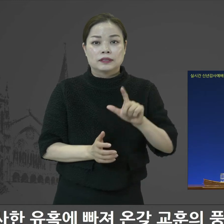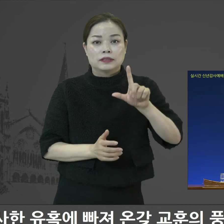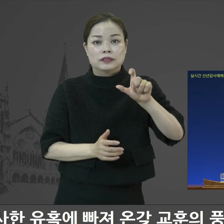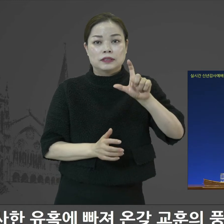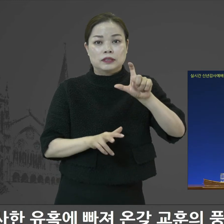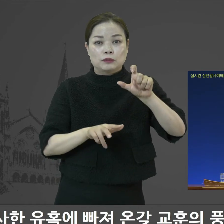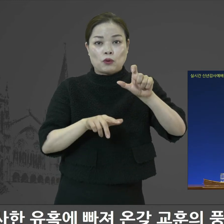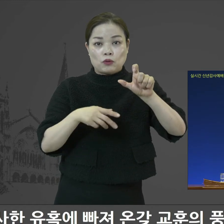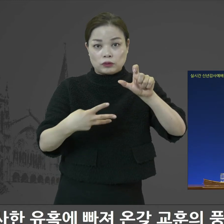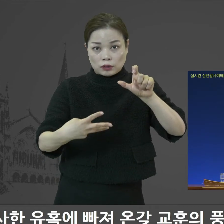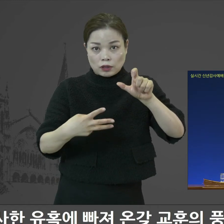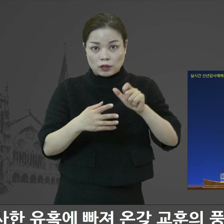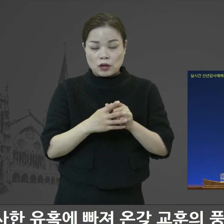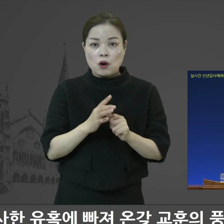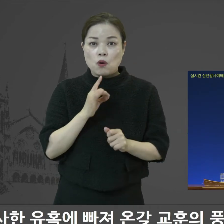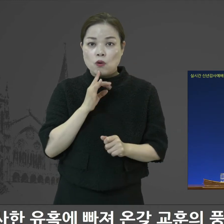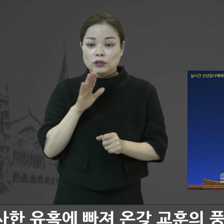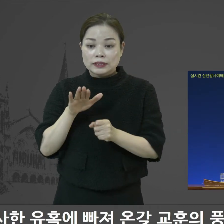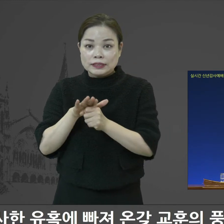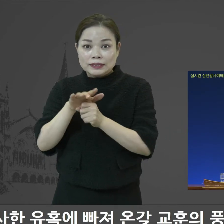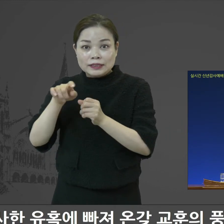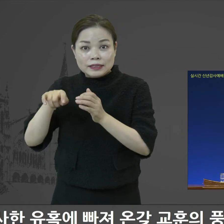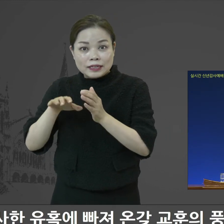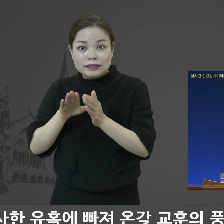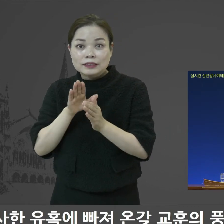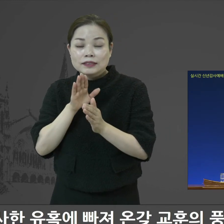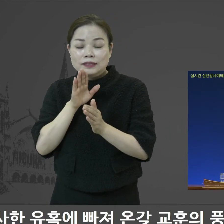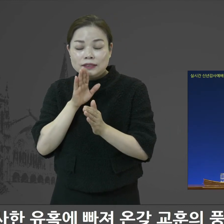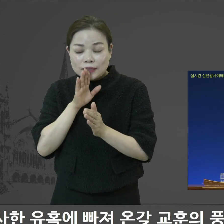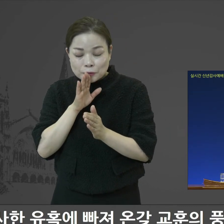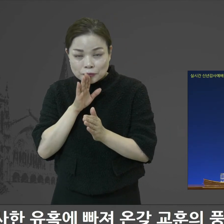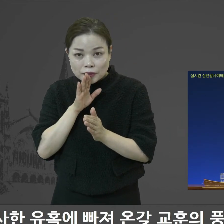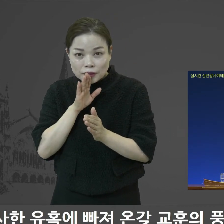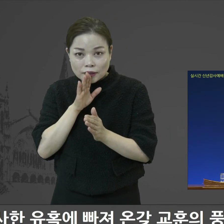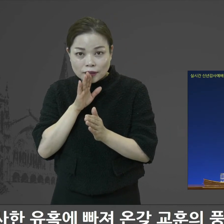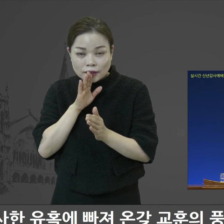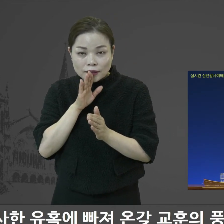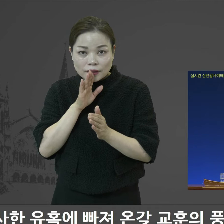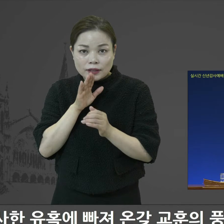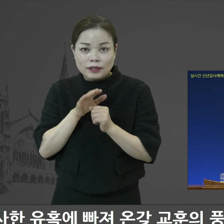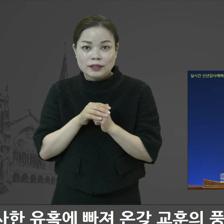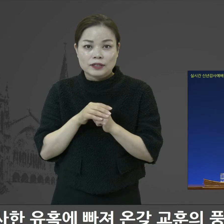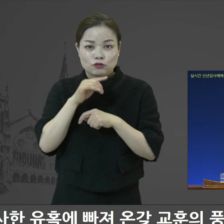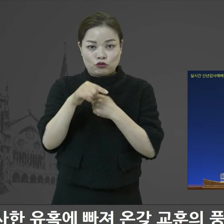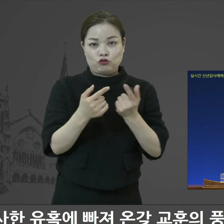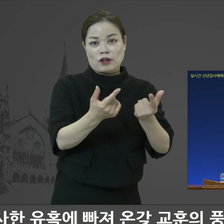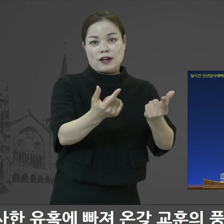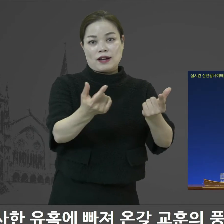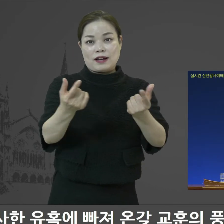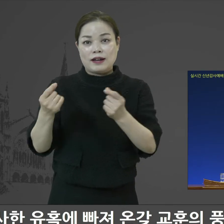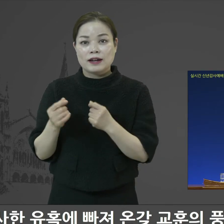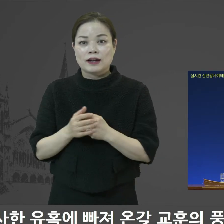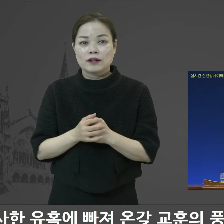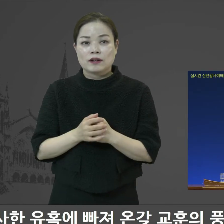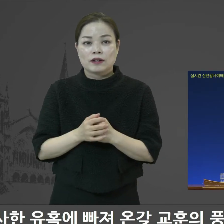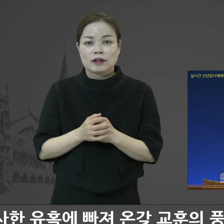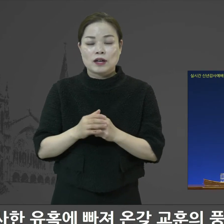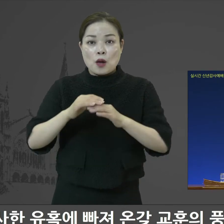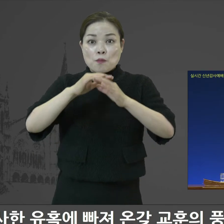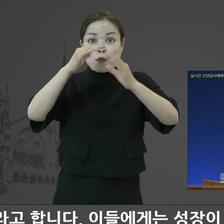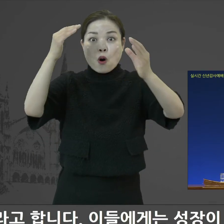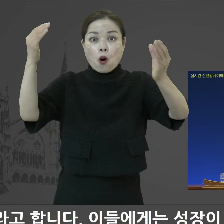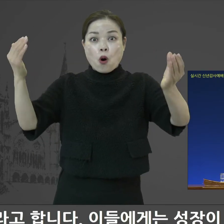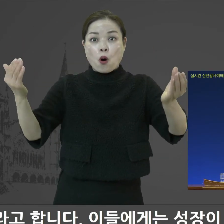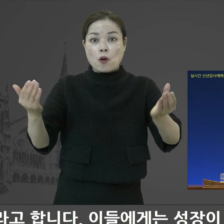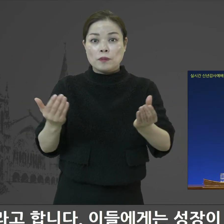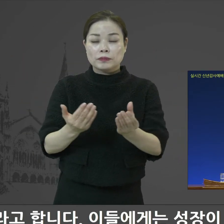15절에는 오직 사랑 안에서 참된 것을 하여, 그 다음 같이 읽겠습니다. 시작.